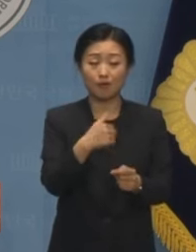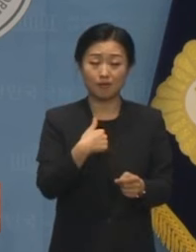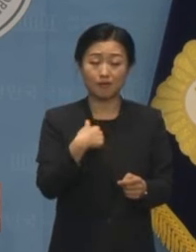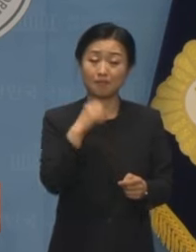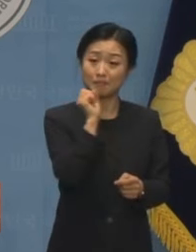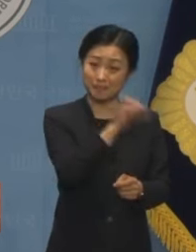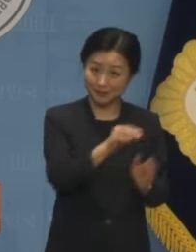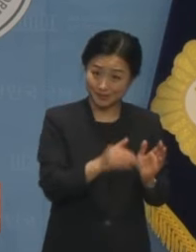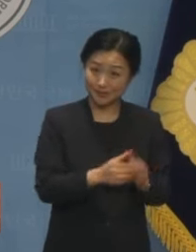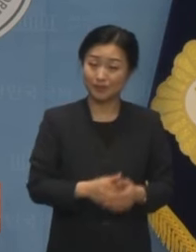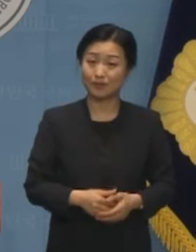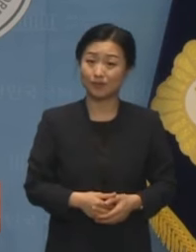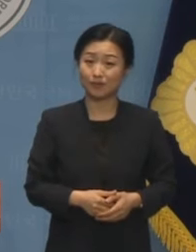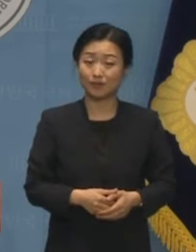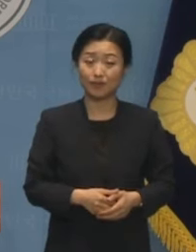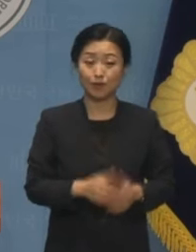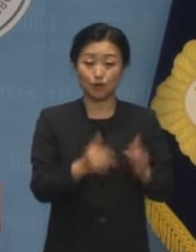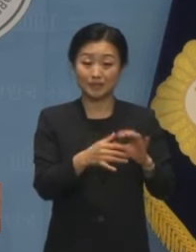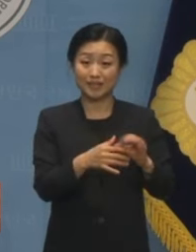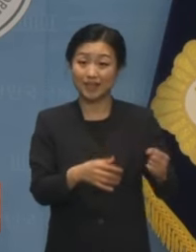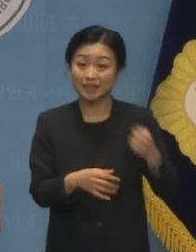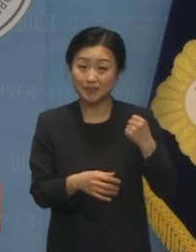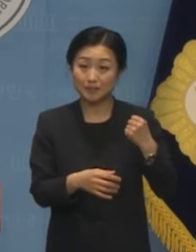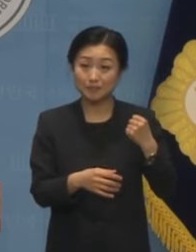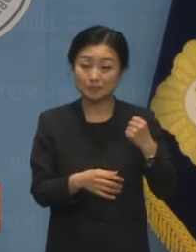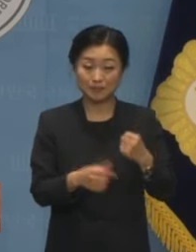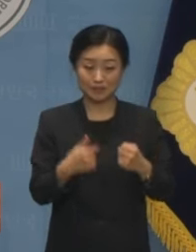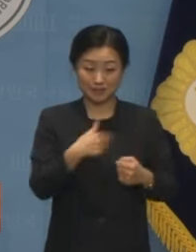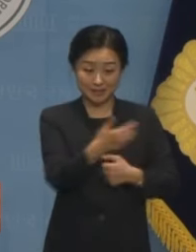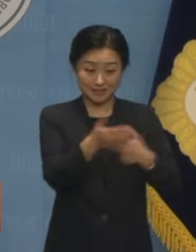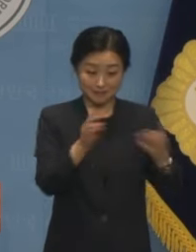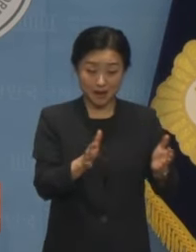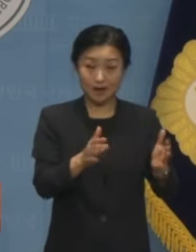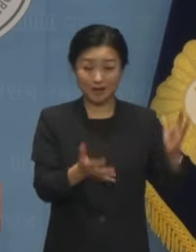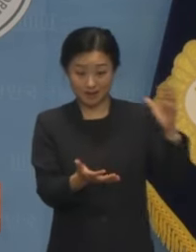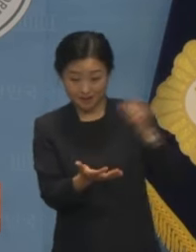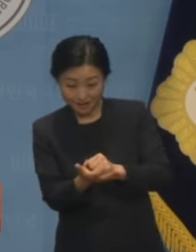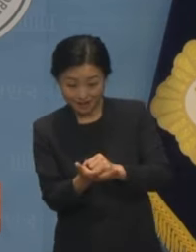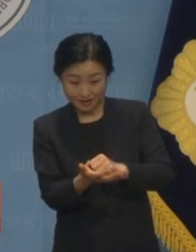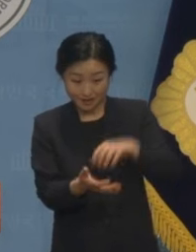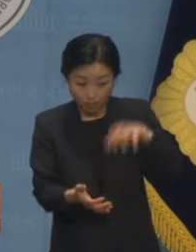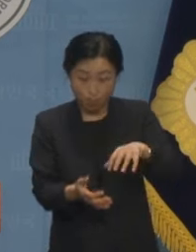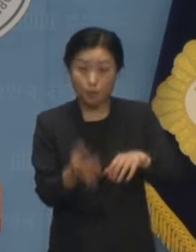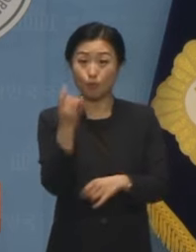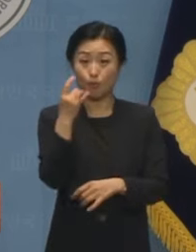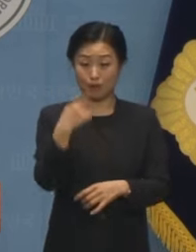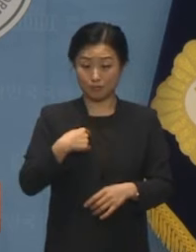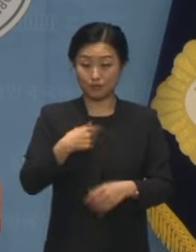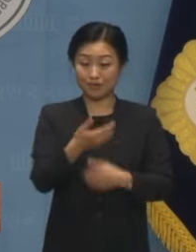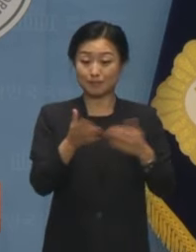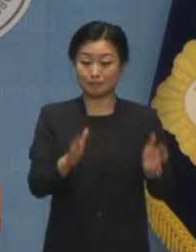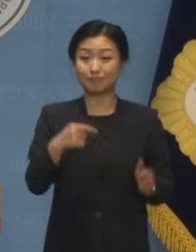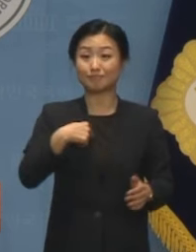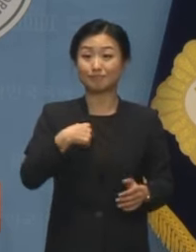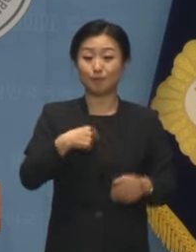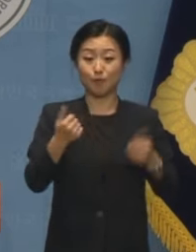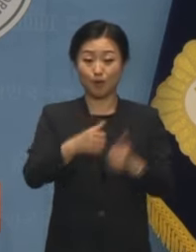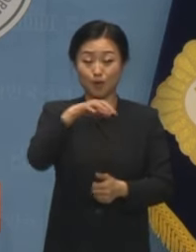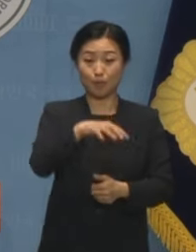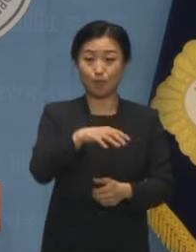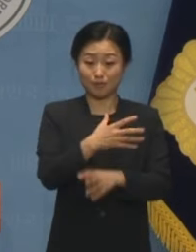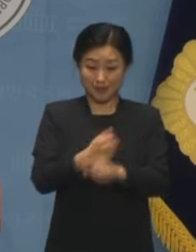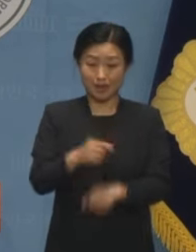이렇게 얘기를 했습니다. 국민의힘이 무단 점유하고 있는 곳이 사실은 조국혁신당